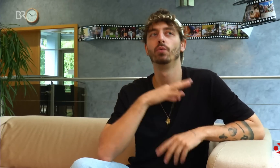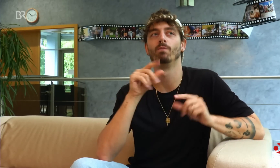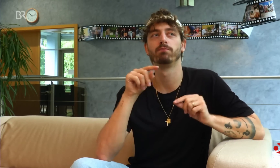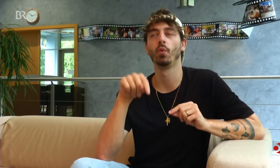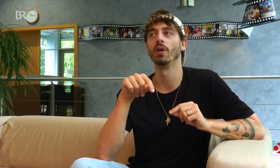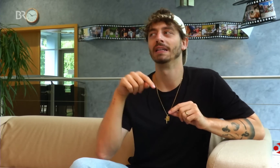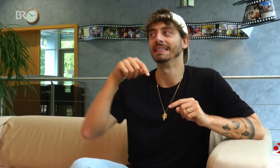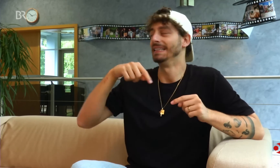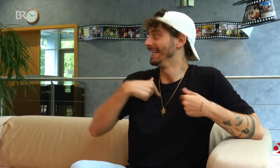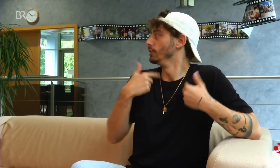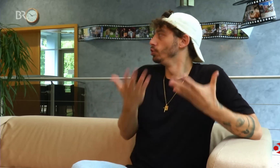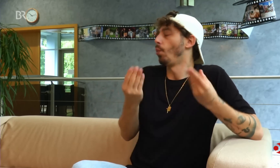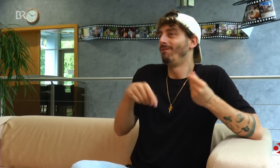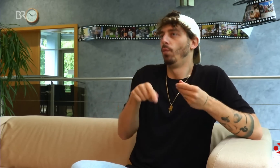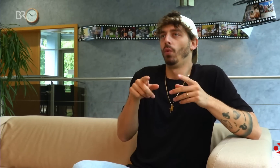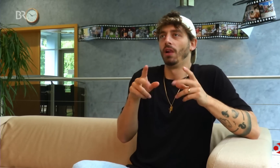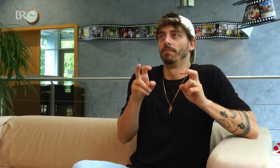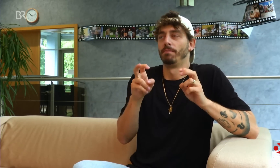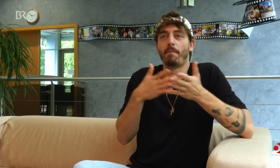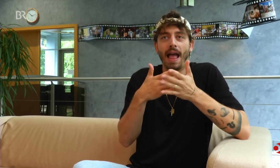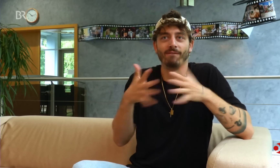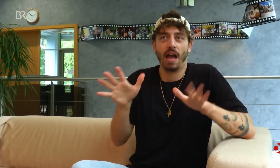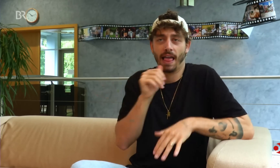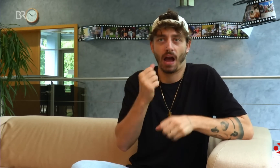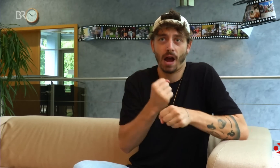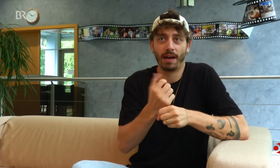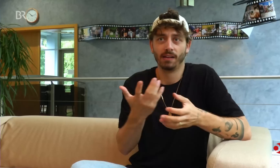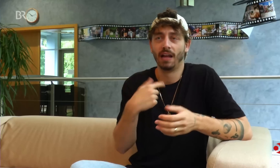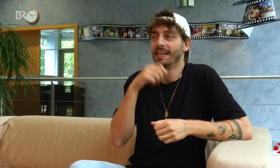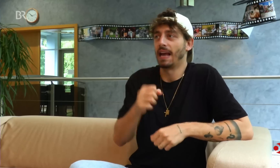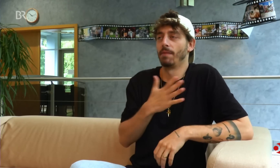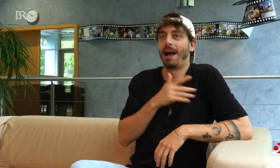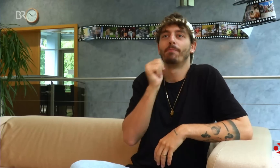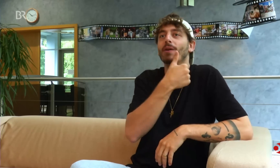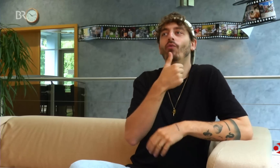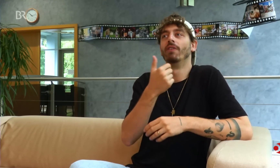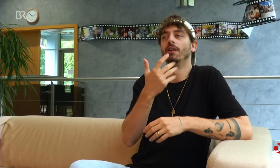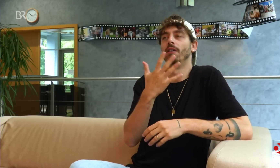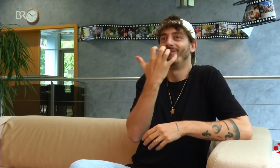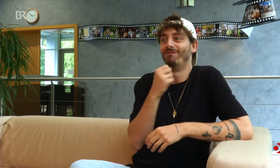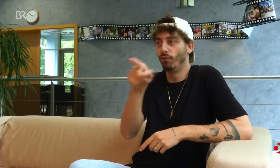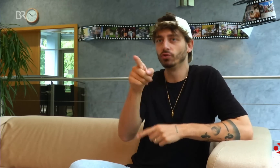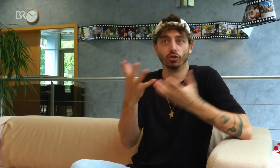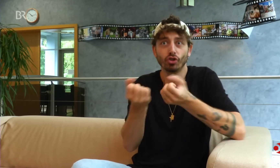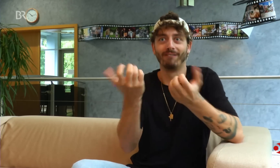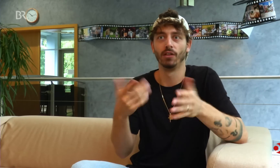So wie hier. Das bedeutet für mich barrierefreies Arbeiten. Ich kann meinen Berufswunsch leben, weil ich die Chance dazu